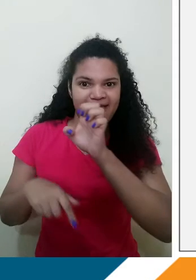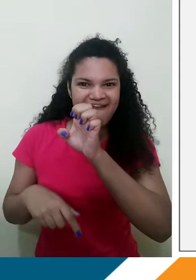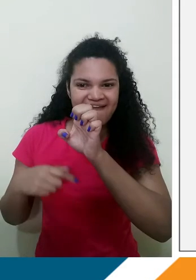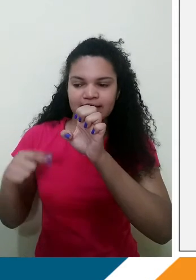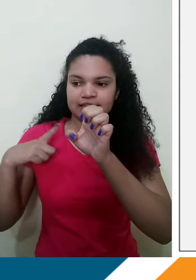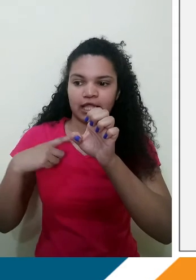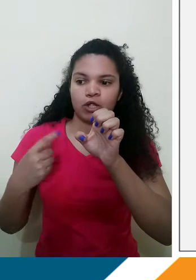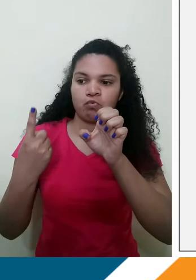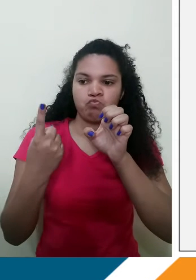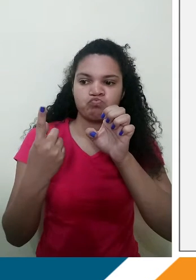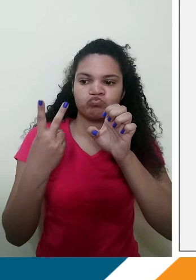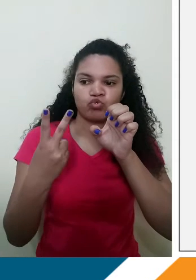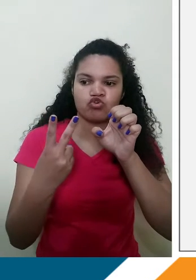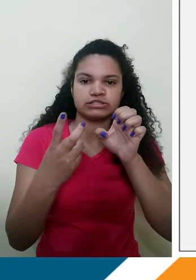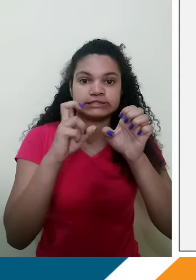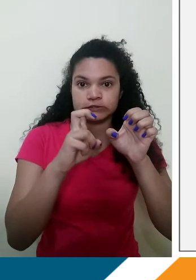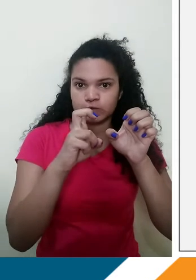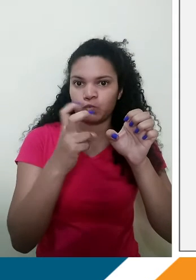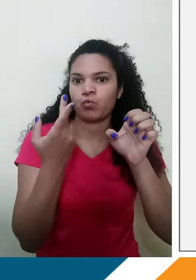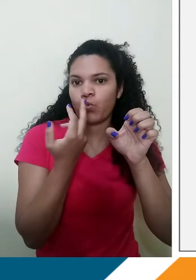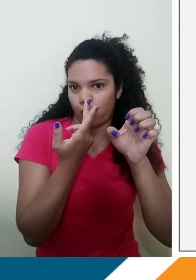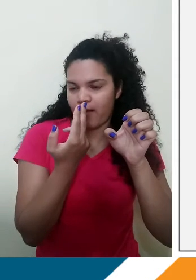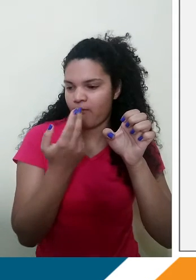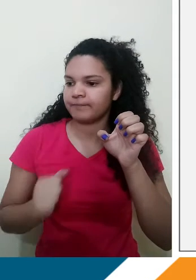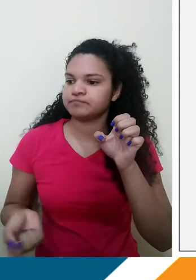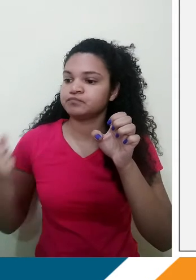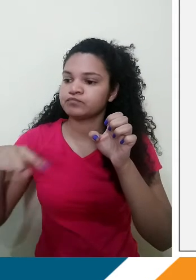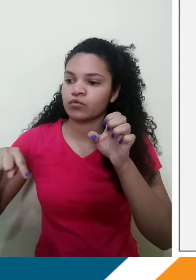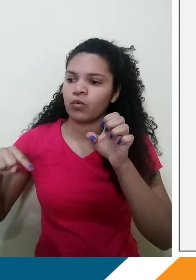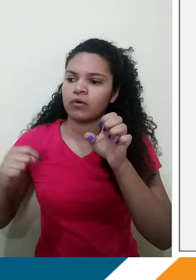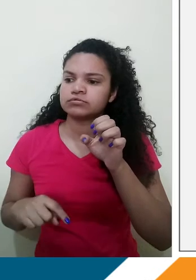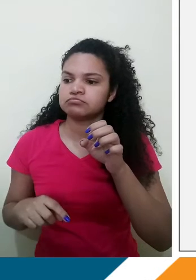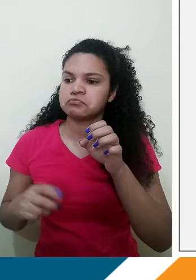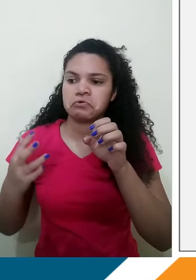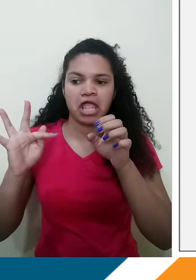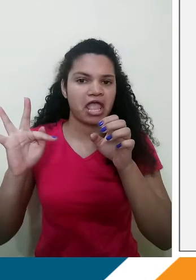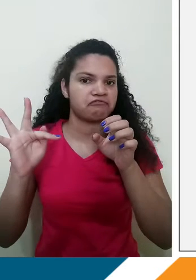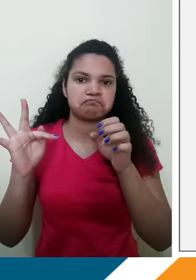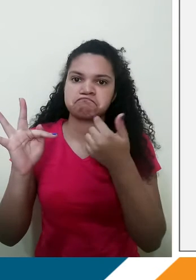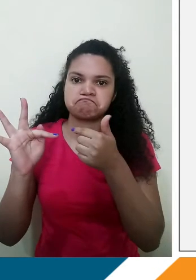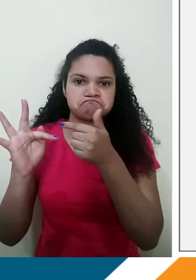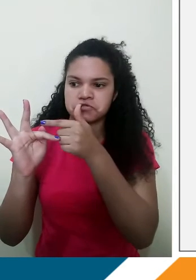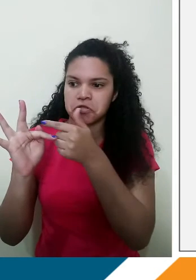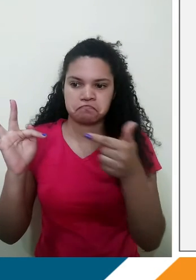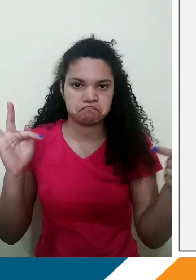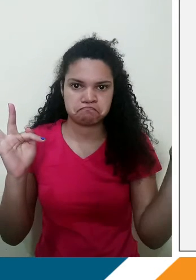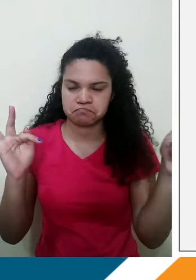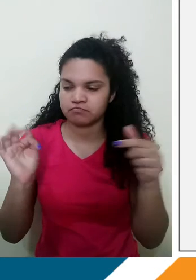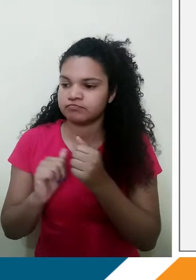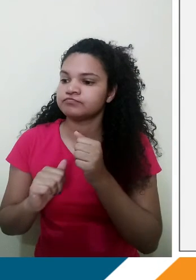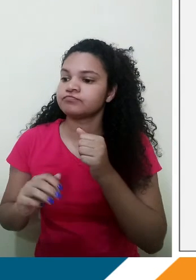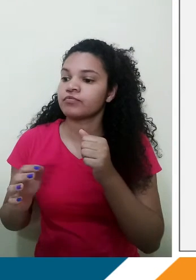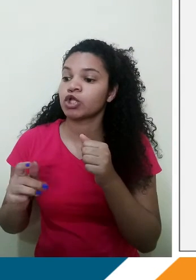alelo F nós não encontramos nem nos pais, nem nos filhotes. O alelo G, que o pai tem e a mãe também,